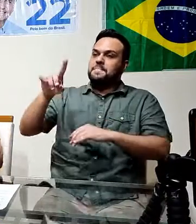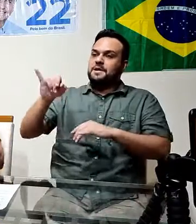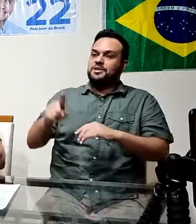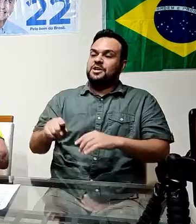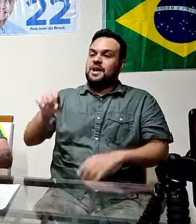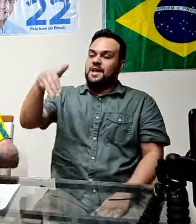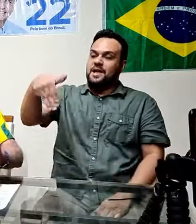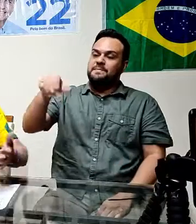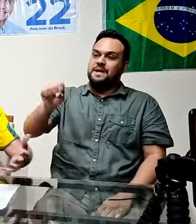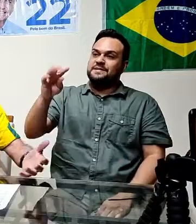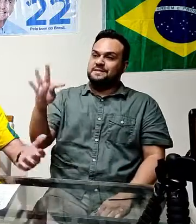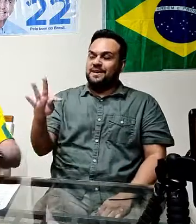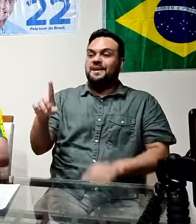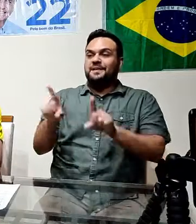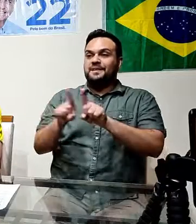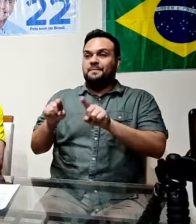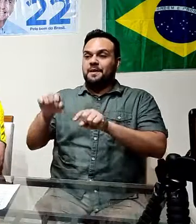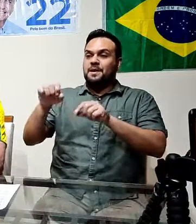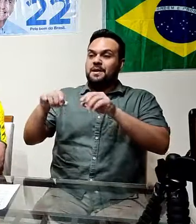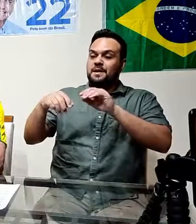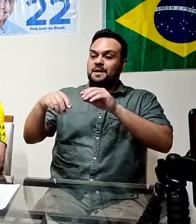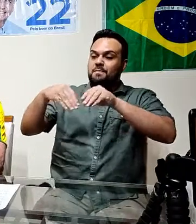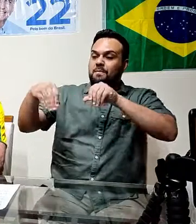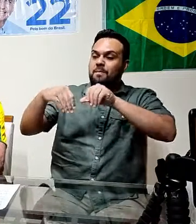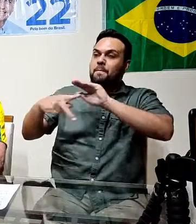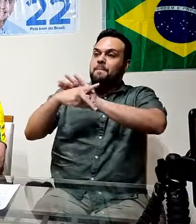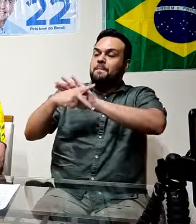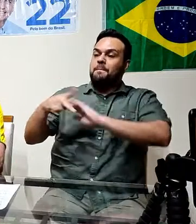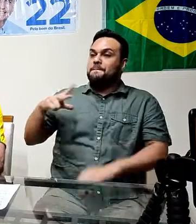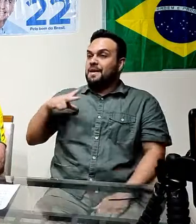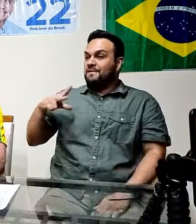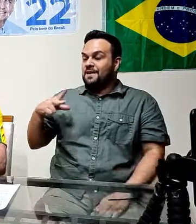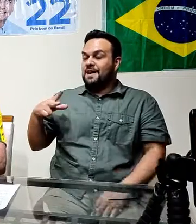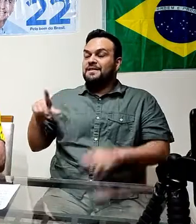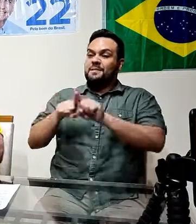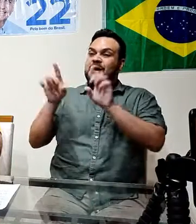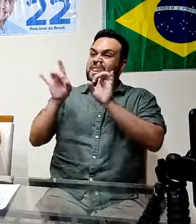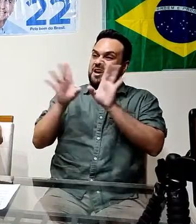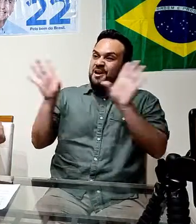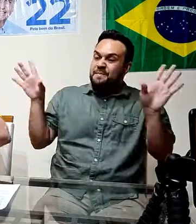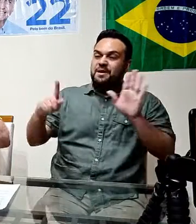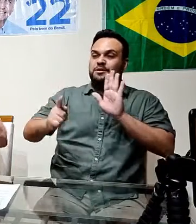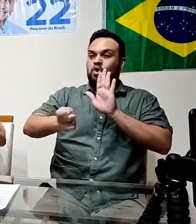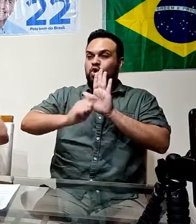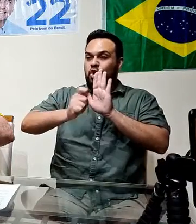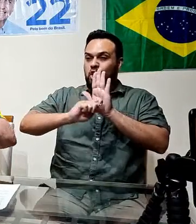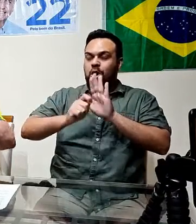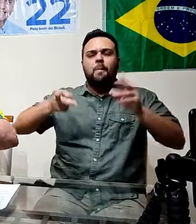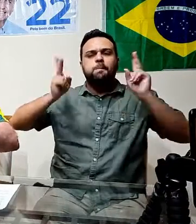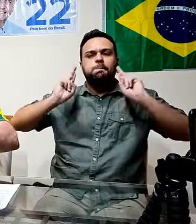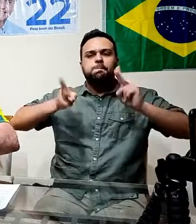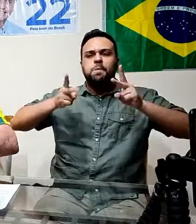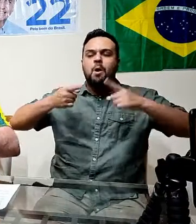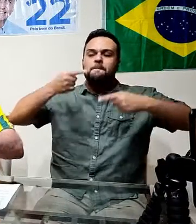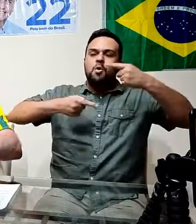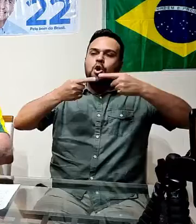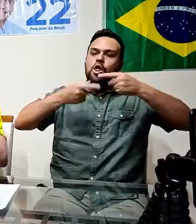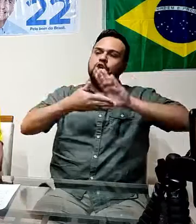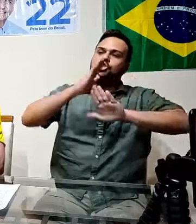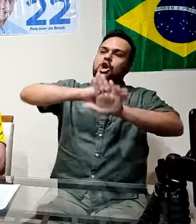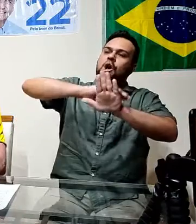relativizar a propriedade privada, liberação das drogas, manutenção da política de ideologia